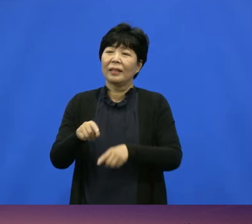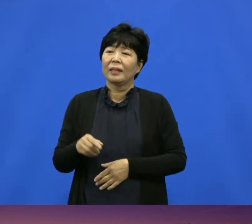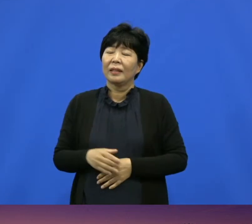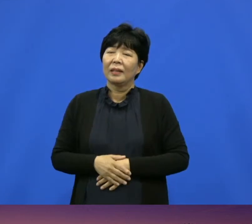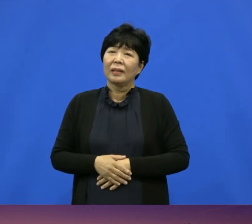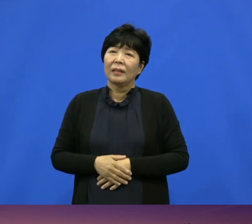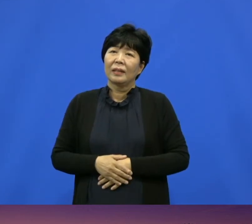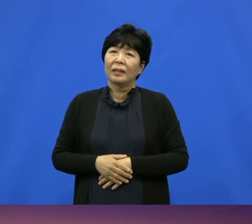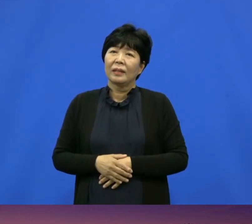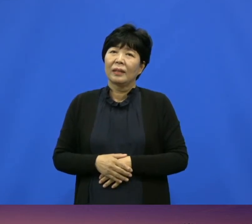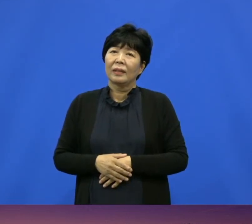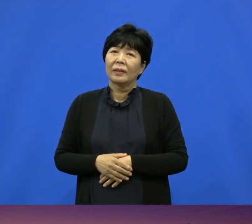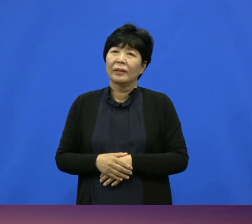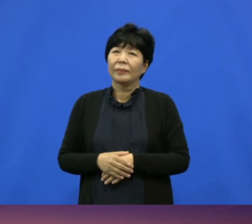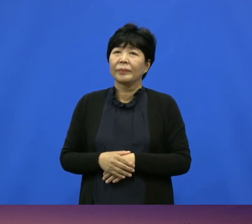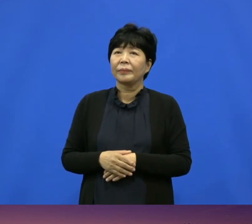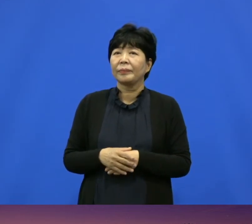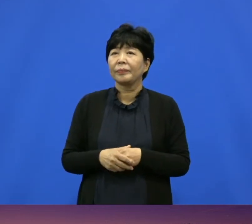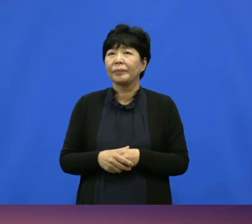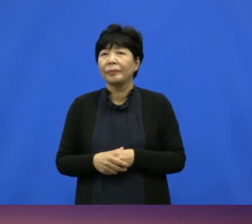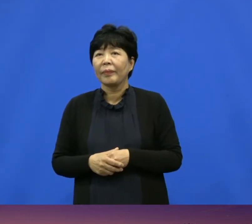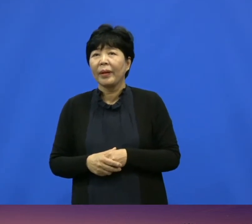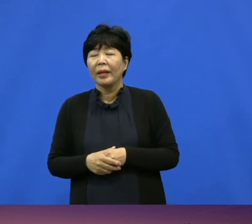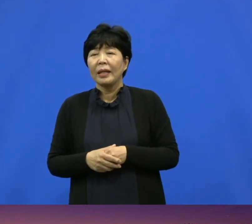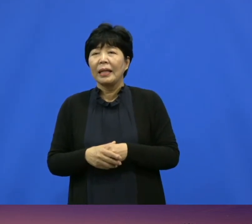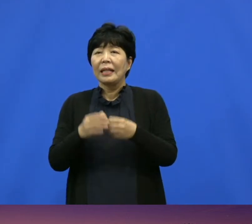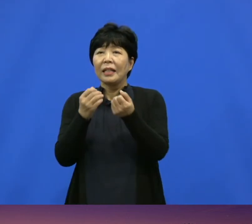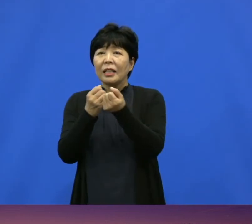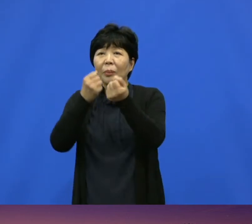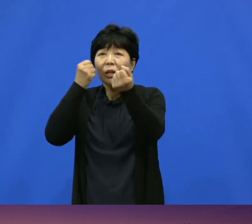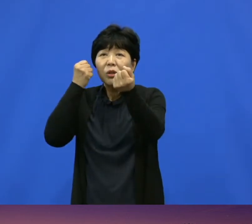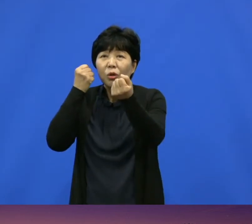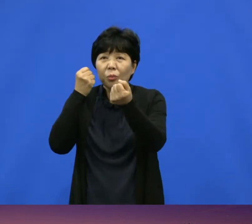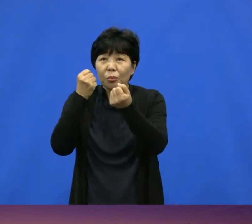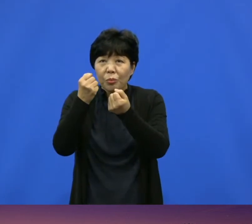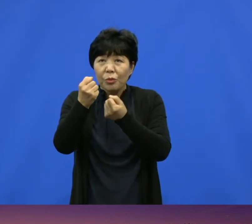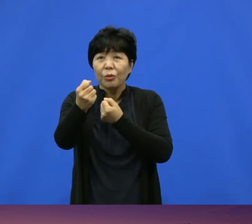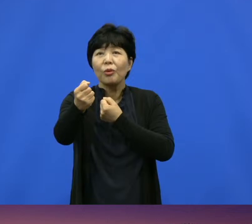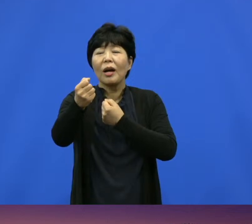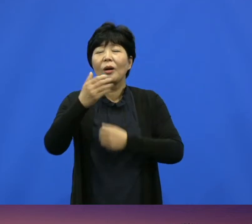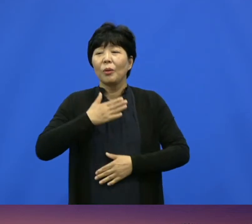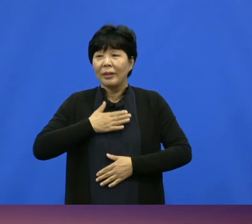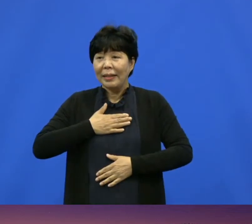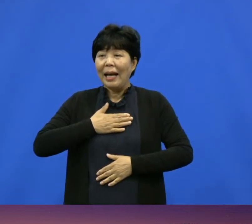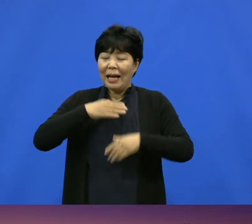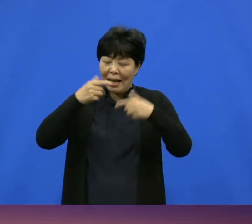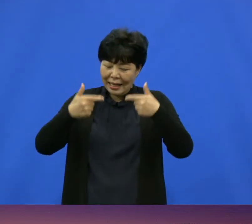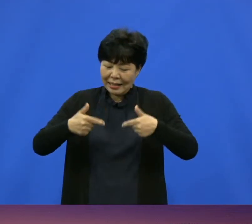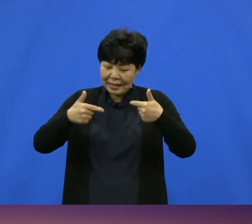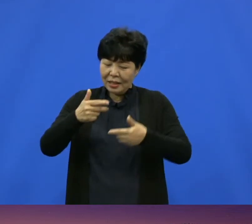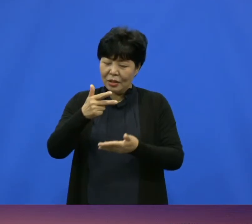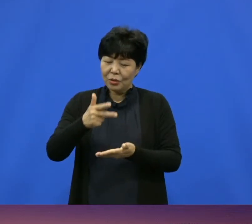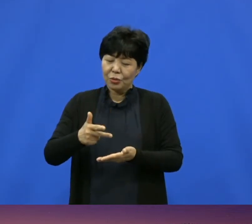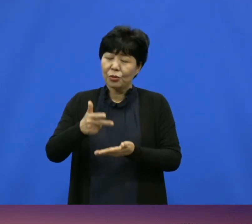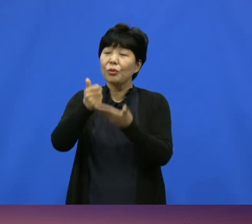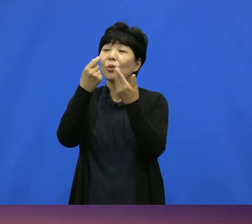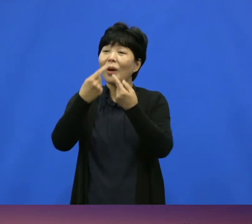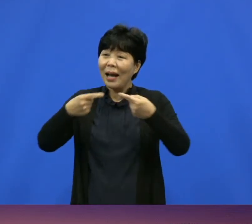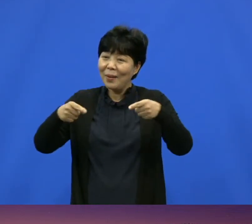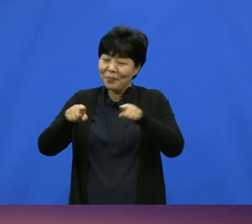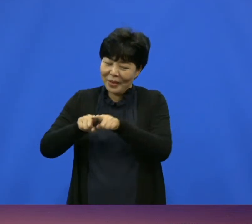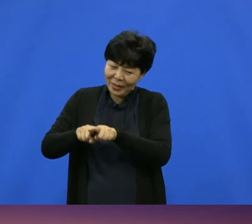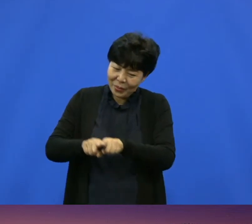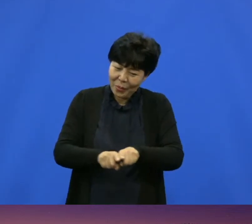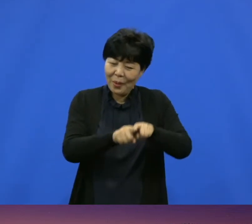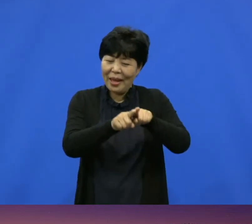없는데 원어적으로 보면 앞에 뭐가 있느냐면 그럼에도 불구하고 내가 항상 주와 함께하니